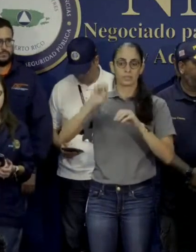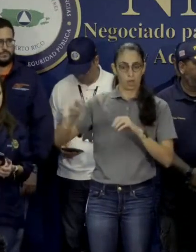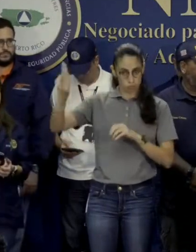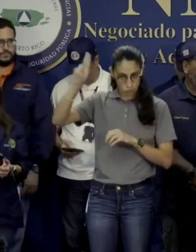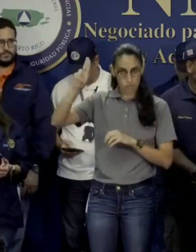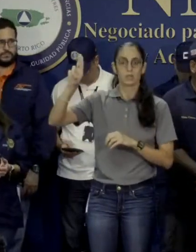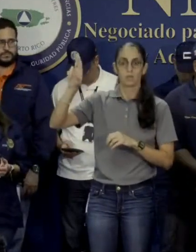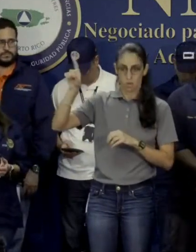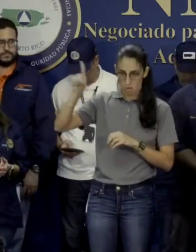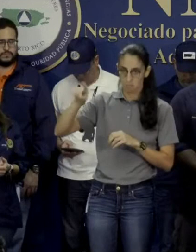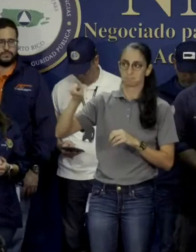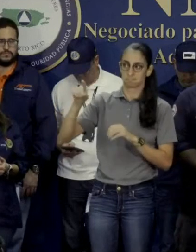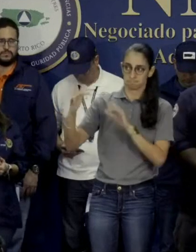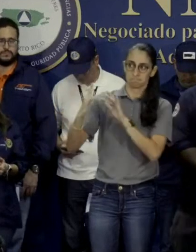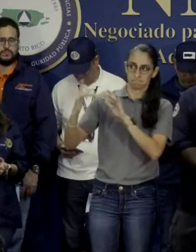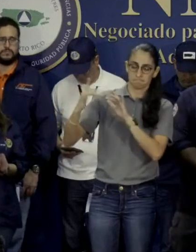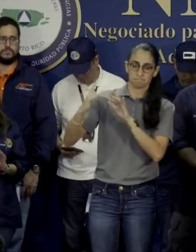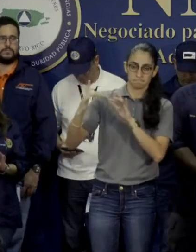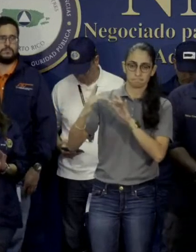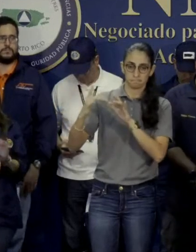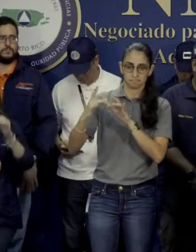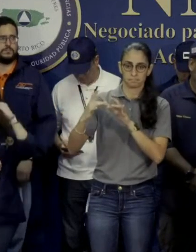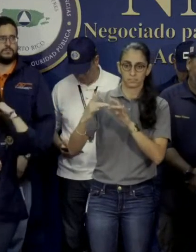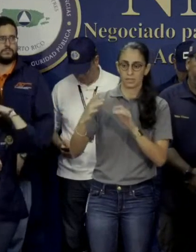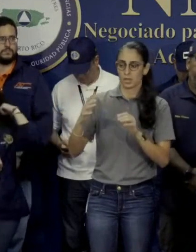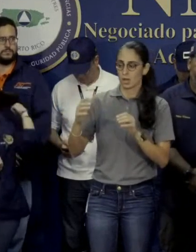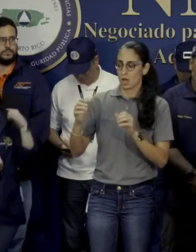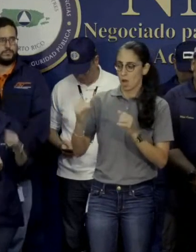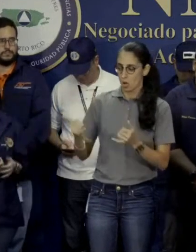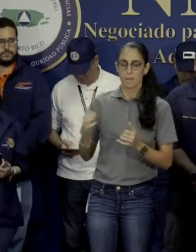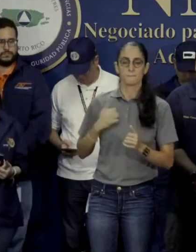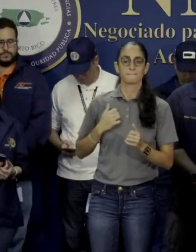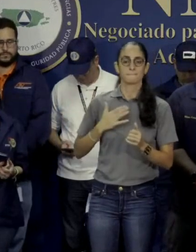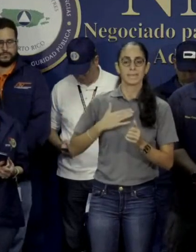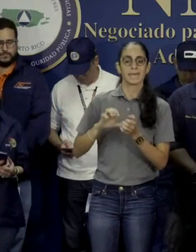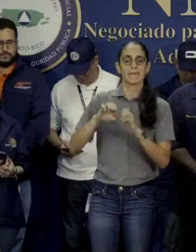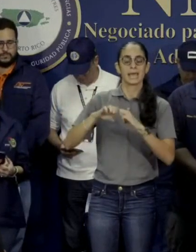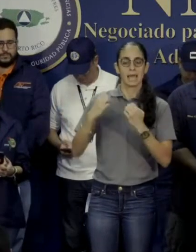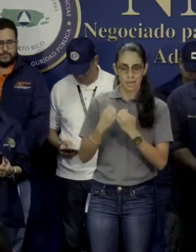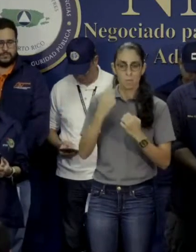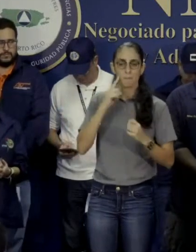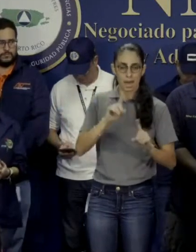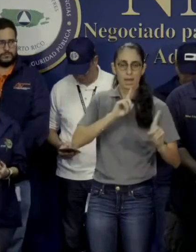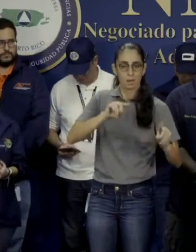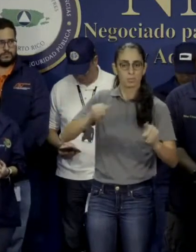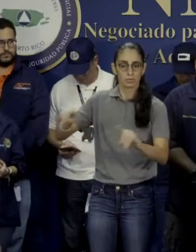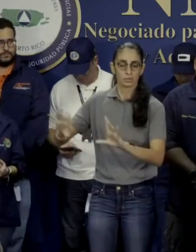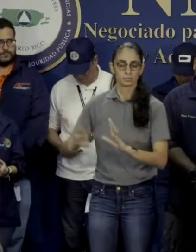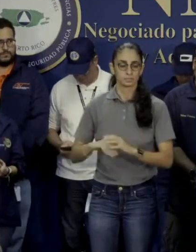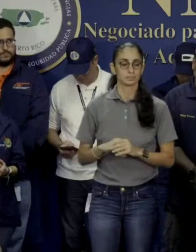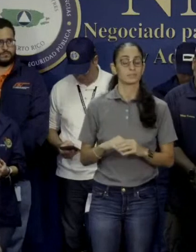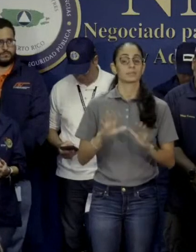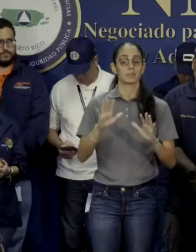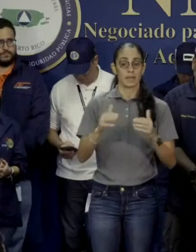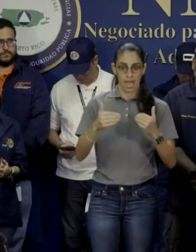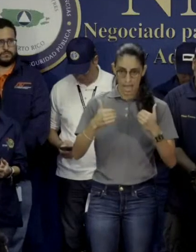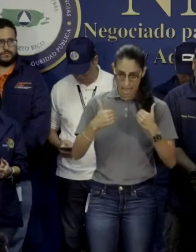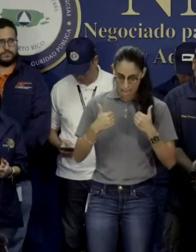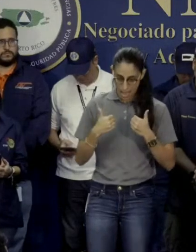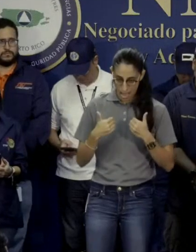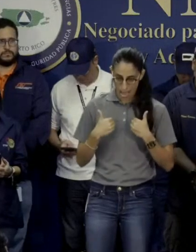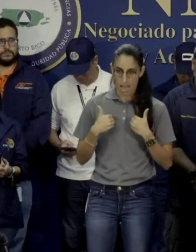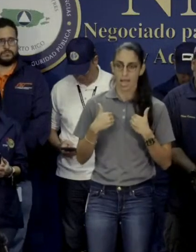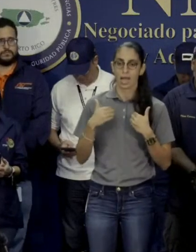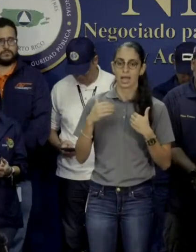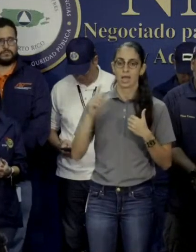están canalizando en mi equipo para responder. Y como dije, ya hay una acción concreta de